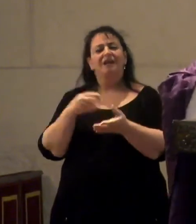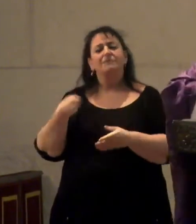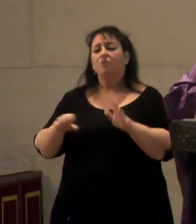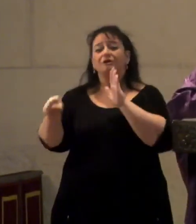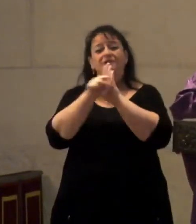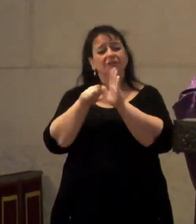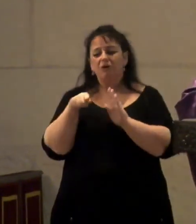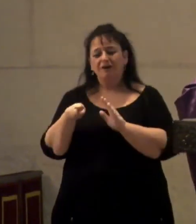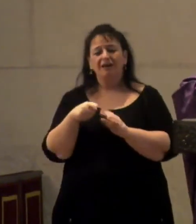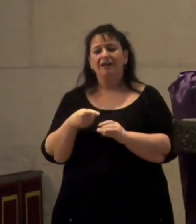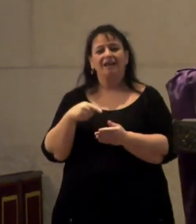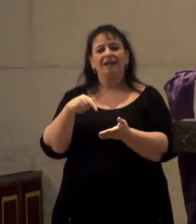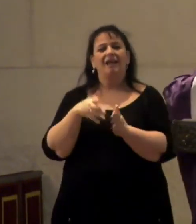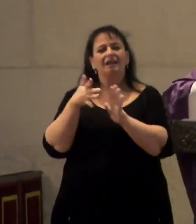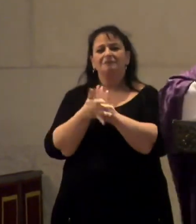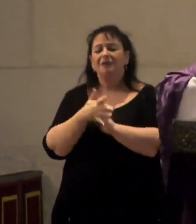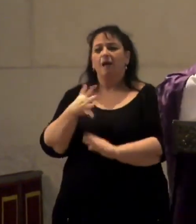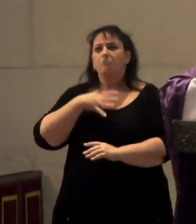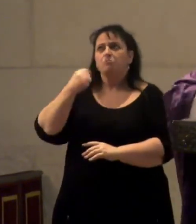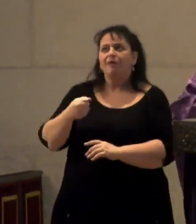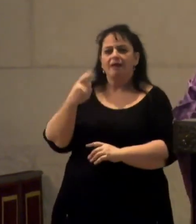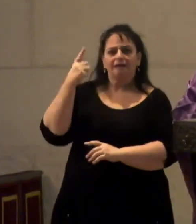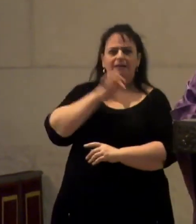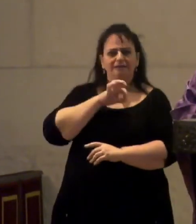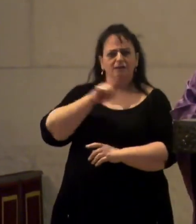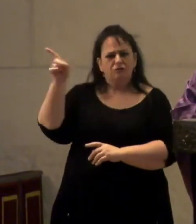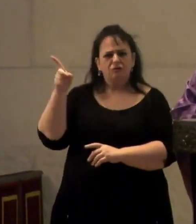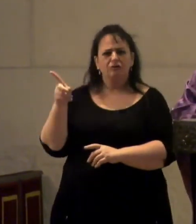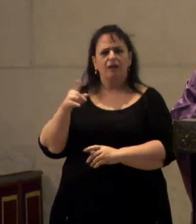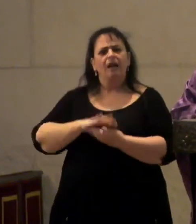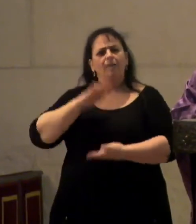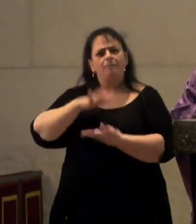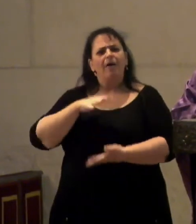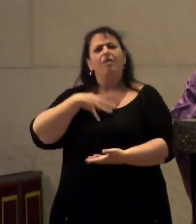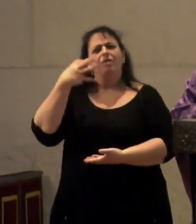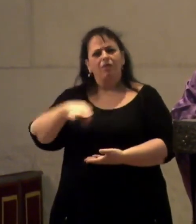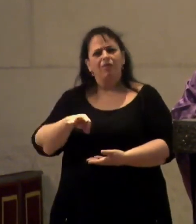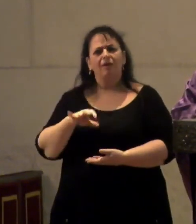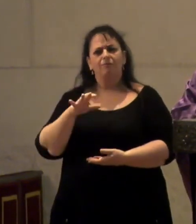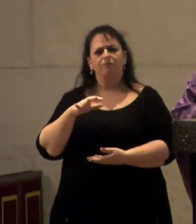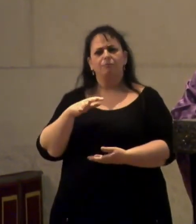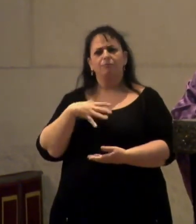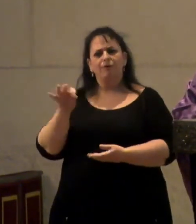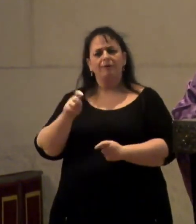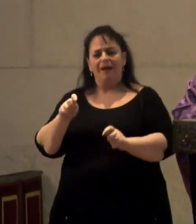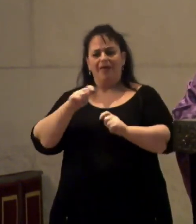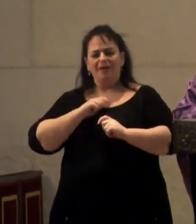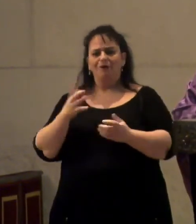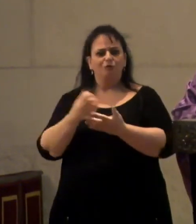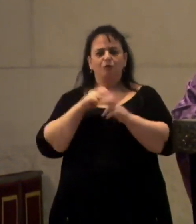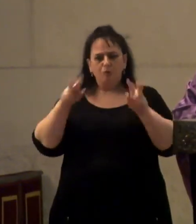indicando el poder del Señor, la capacidad que Él tiene para darnos todo de un modo